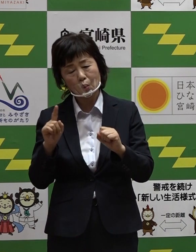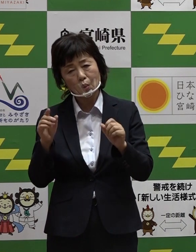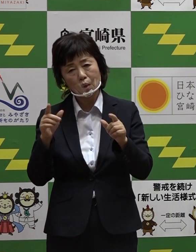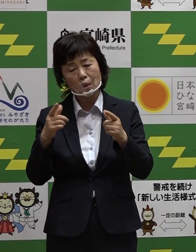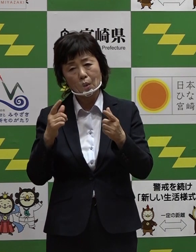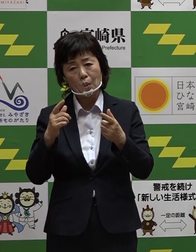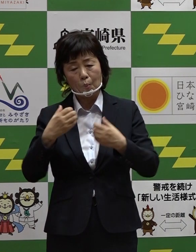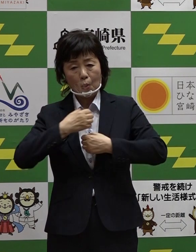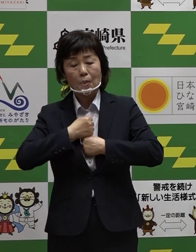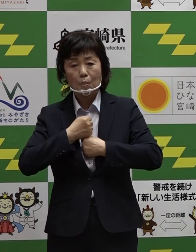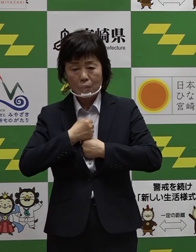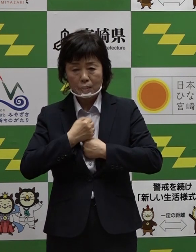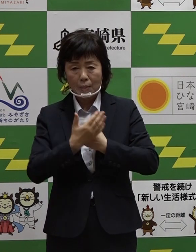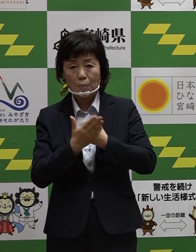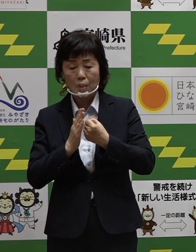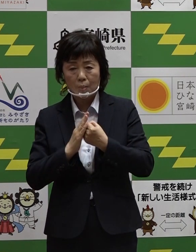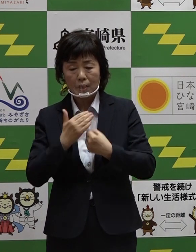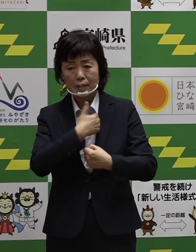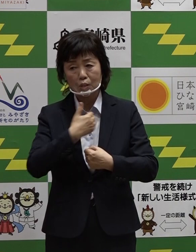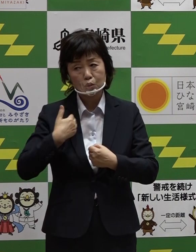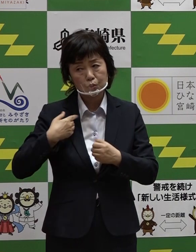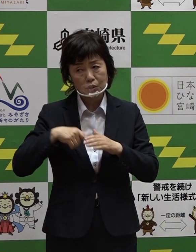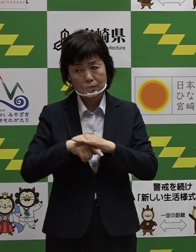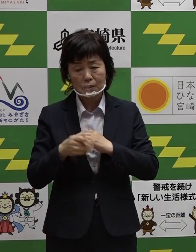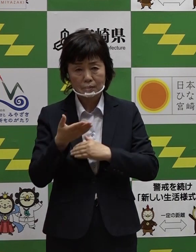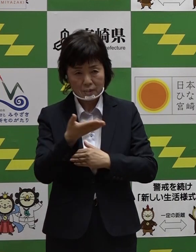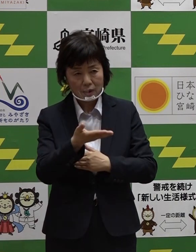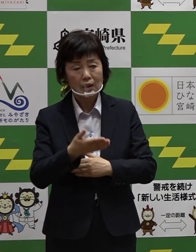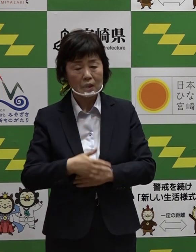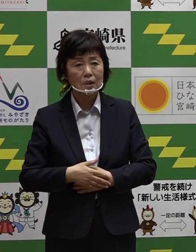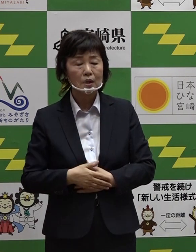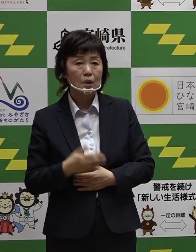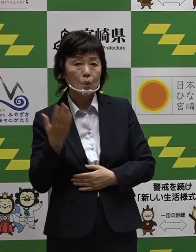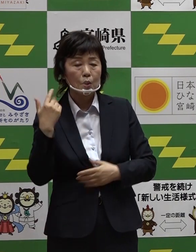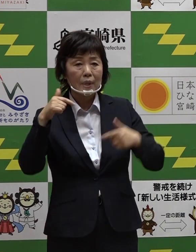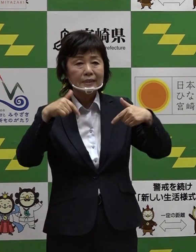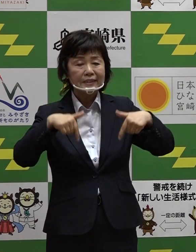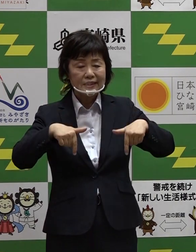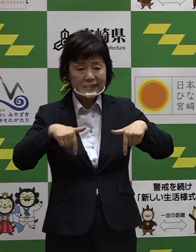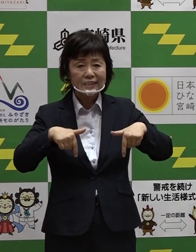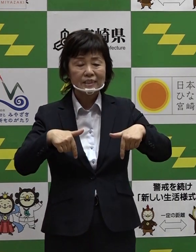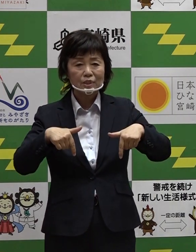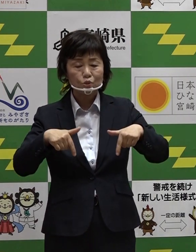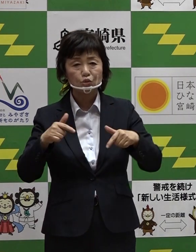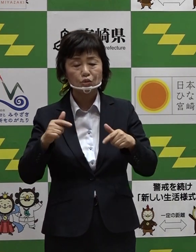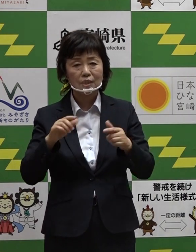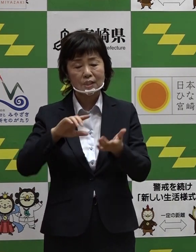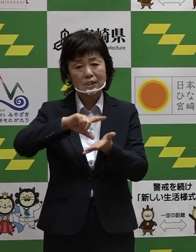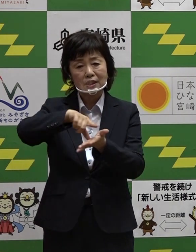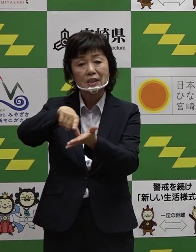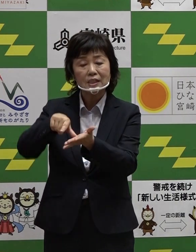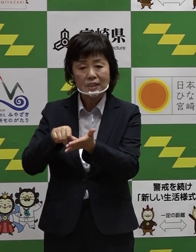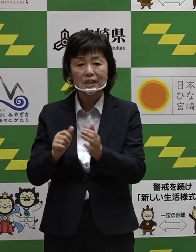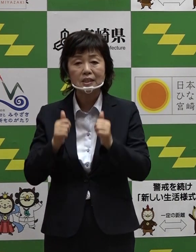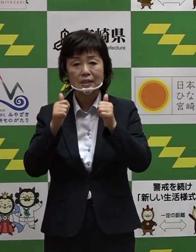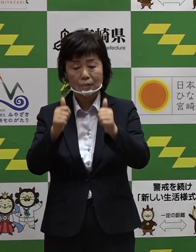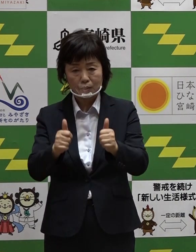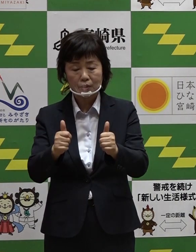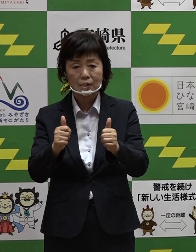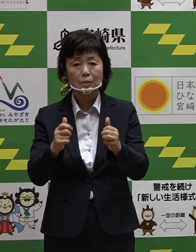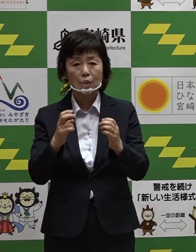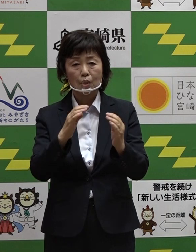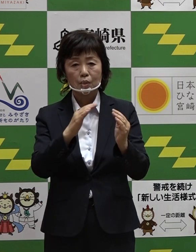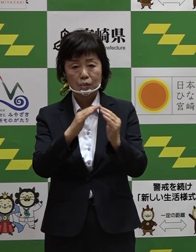ば OK ということで、 まあそうですね、はい、この前西臼杵に行きました時もやはり町の関係の皆